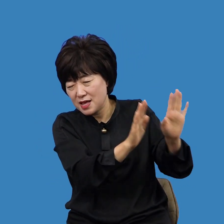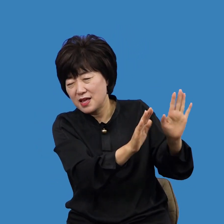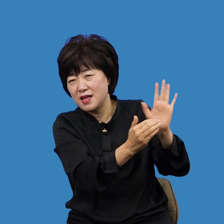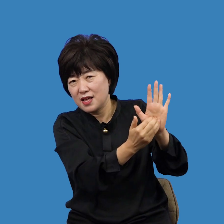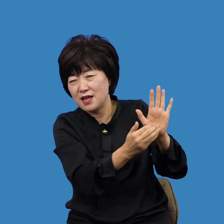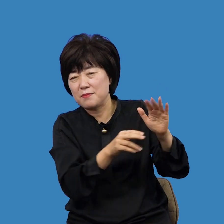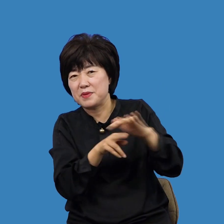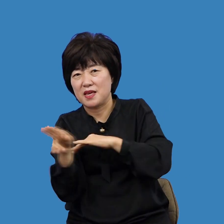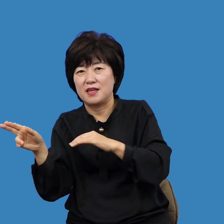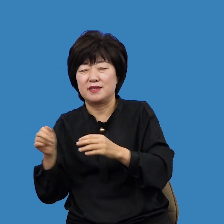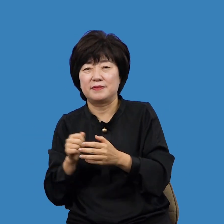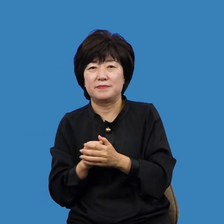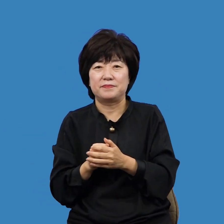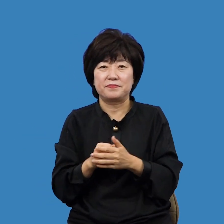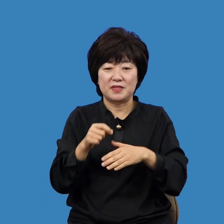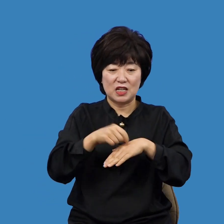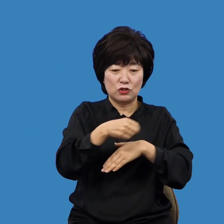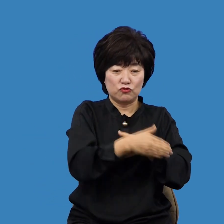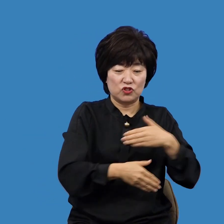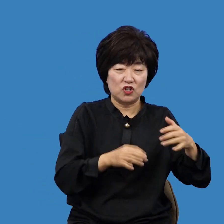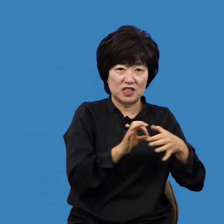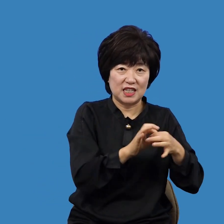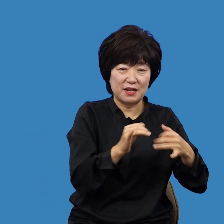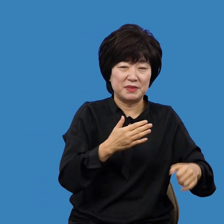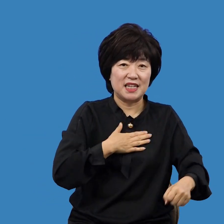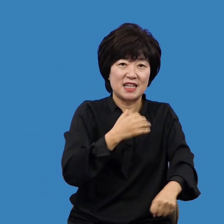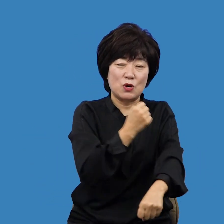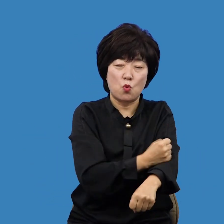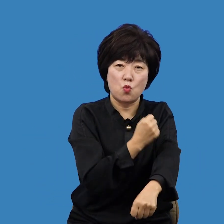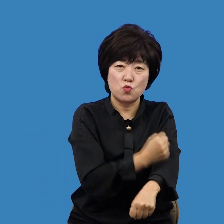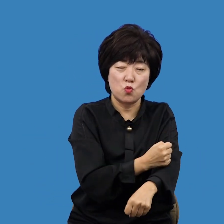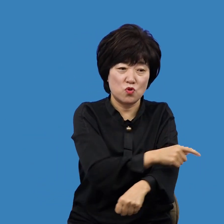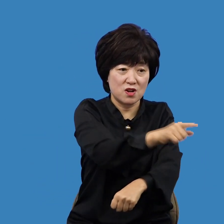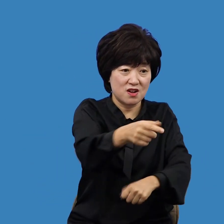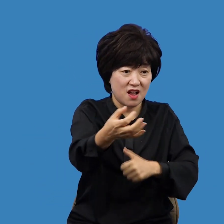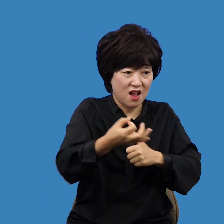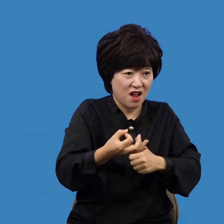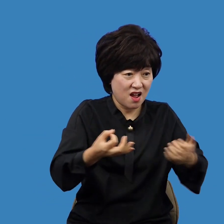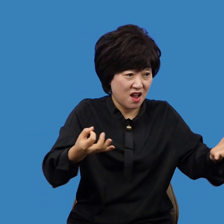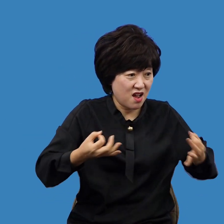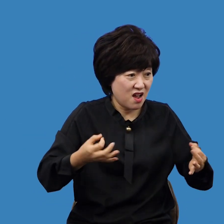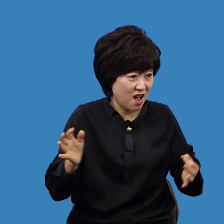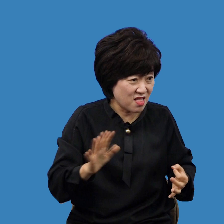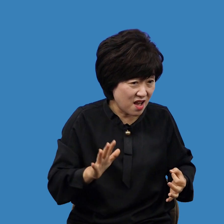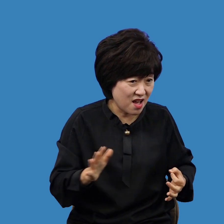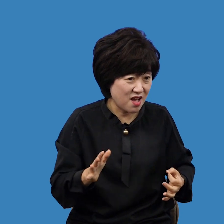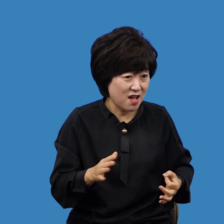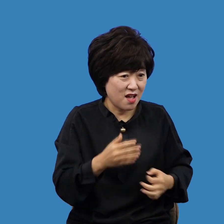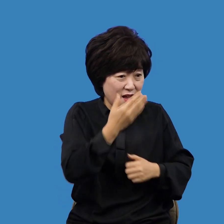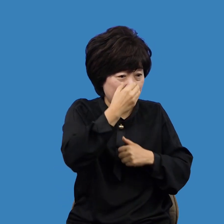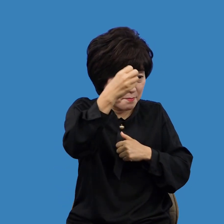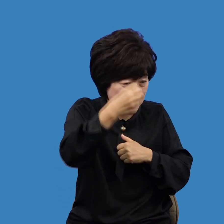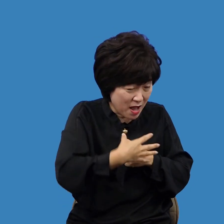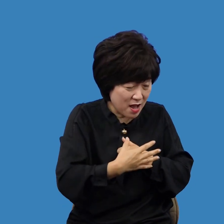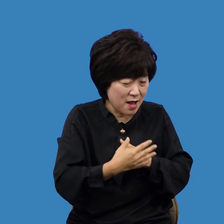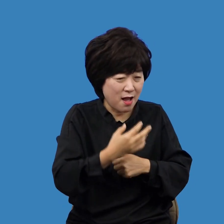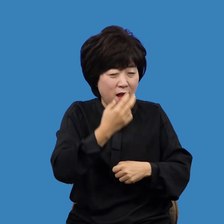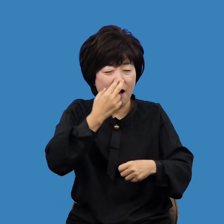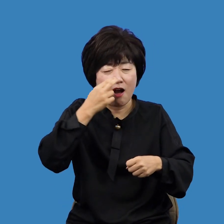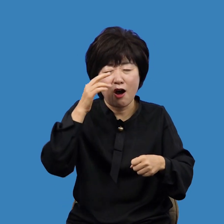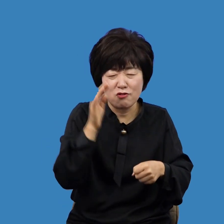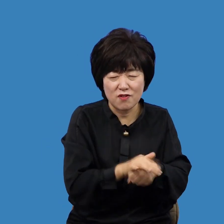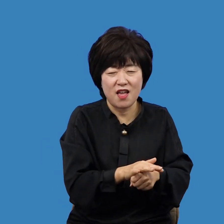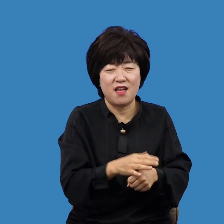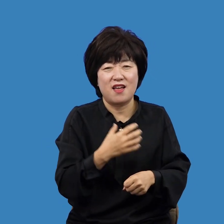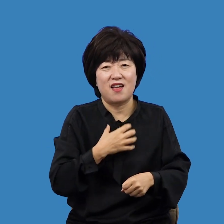그러나 육적인 사람은 그렇지 않습니다. 자기의 공로를 사람들이 못 알아주거나 자기가 한 일이 무시당하고 지나가면 억울해하고